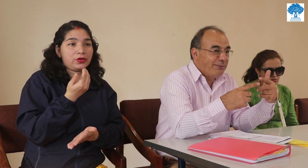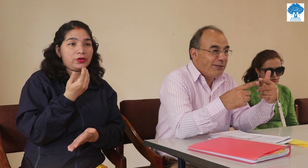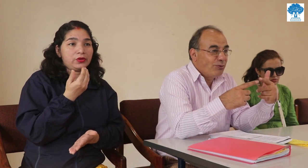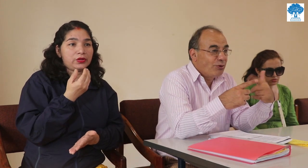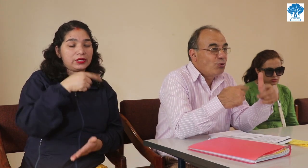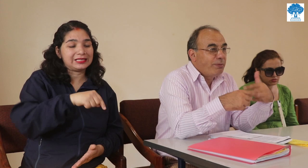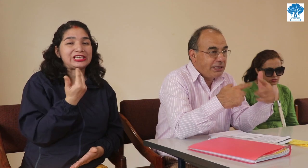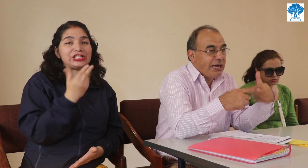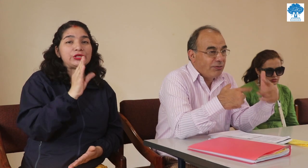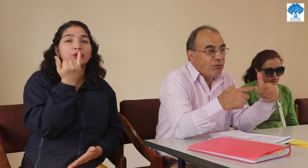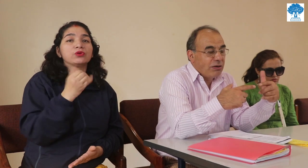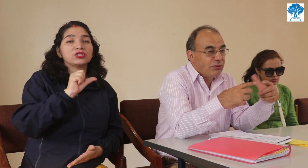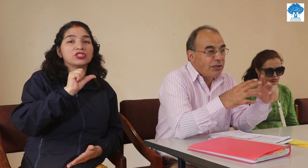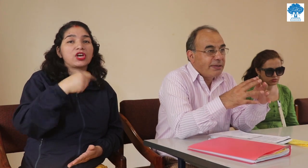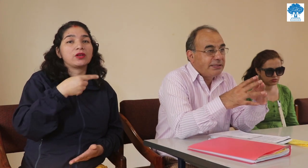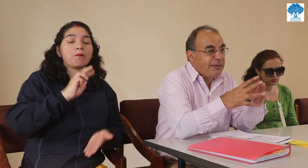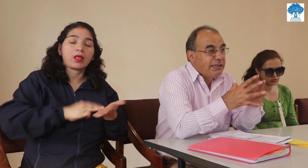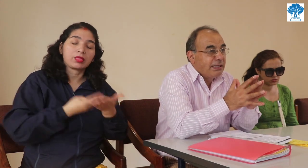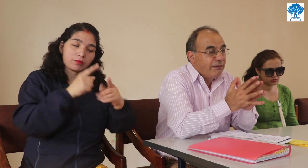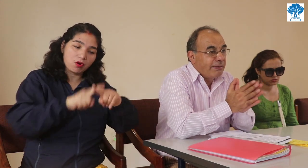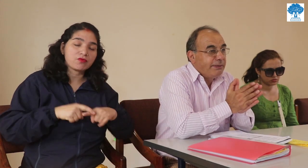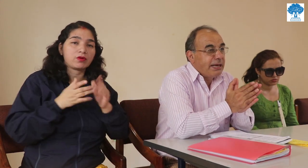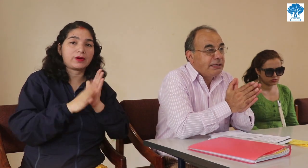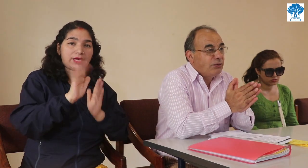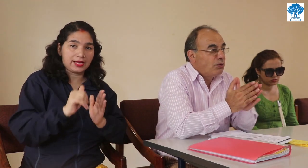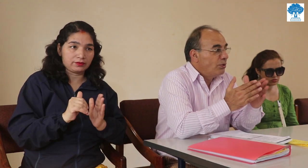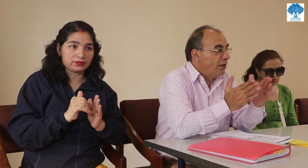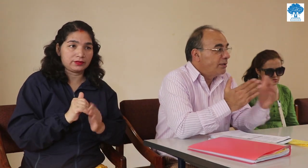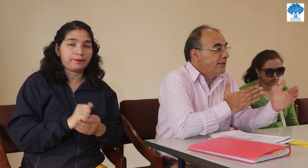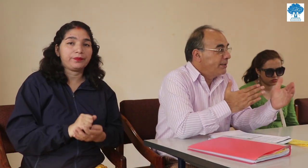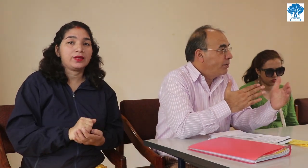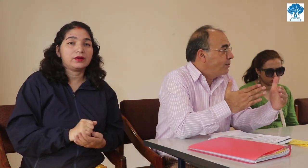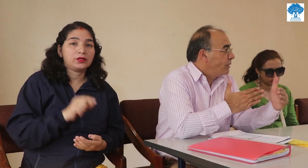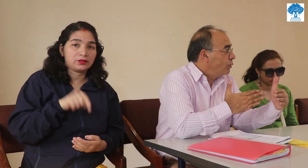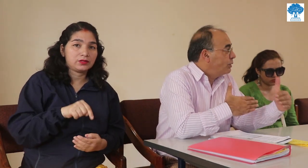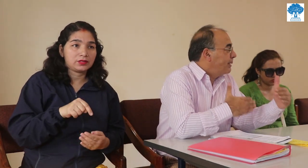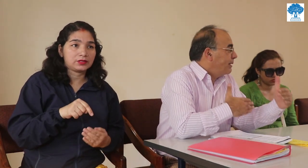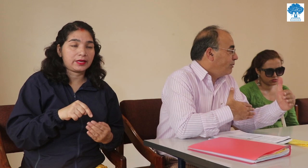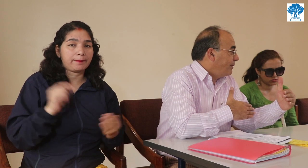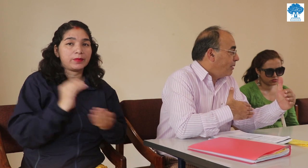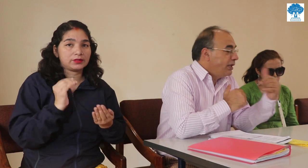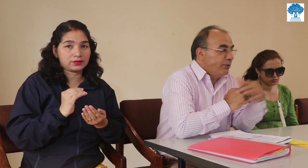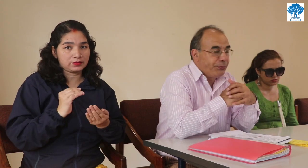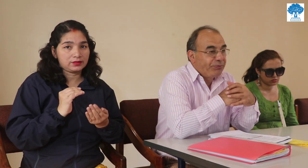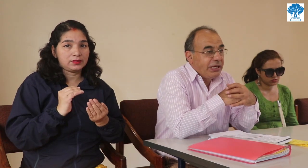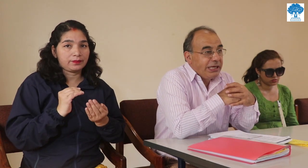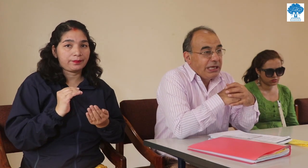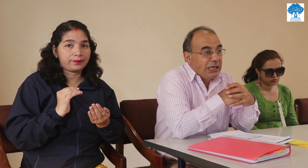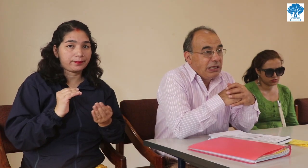छ भनेको कन्ट्रोलबाट आएको कुरा हो, तर वास्तवमा फ्यामिली प्लानिङको अर्थ चाहिँ परिवारको योजना बनाउने भन्ने